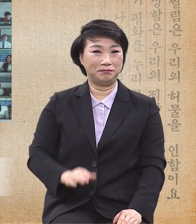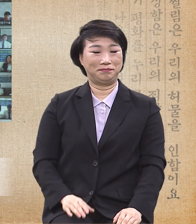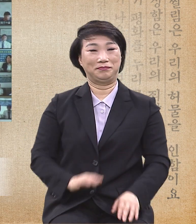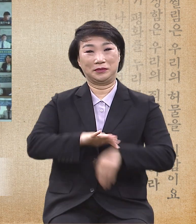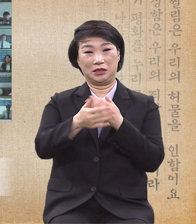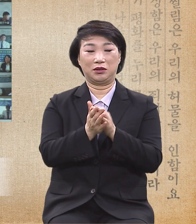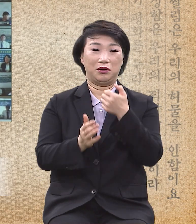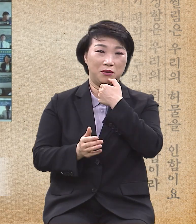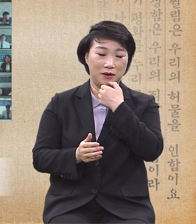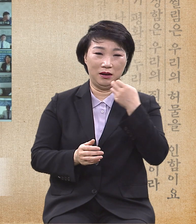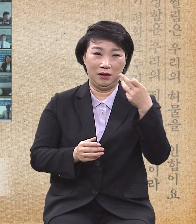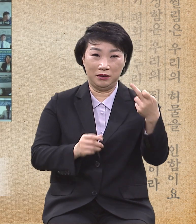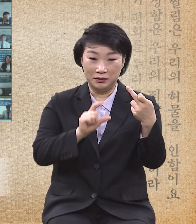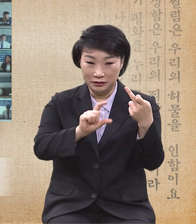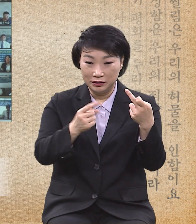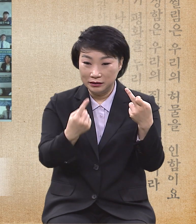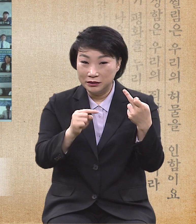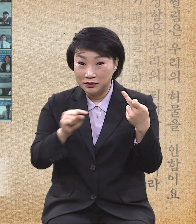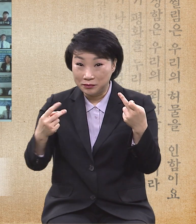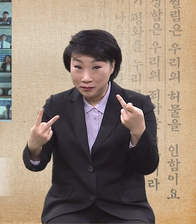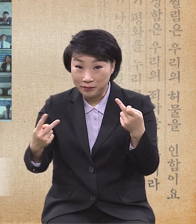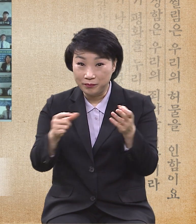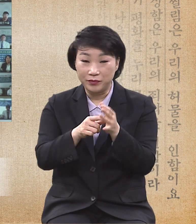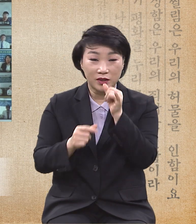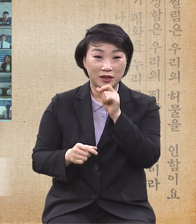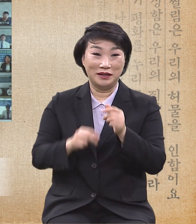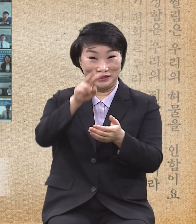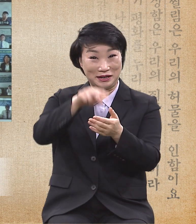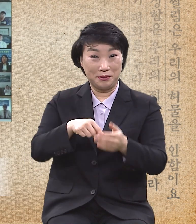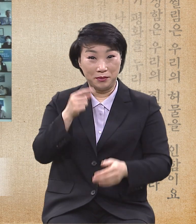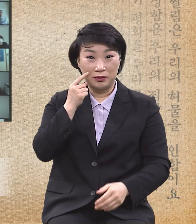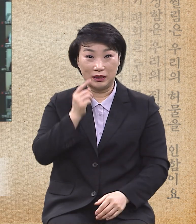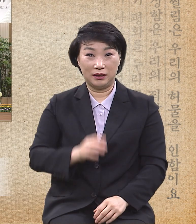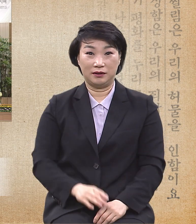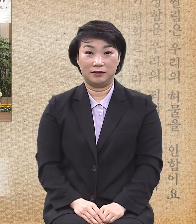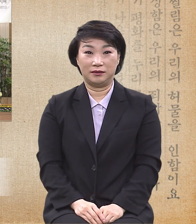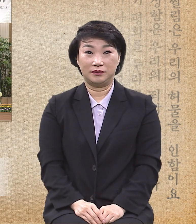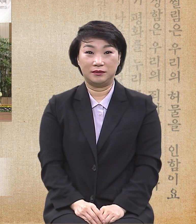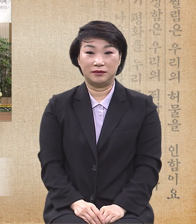로마서 12장 1절로 2절에 읽어봐 한번.